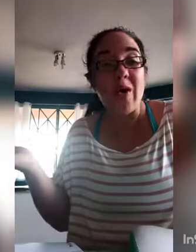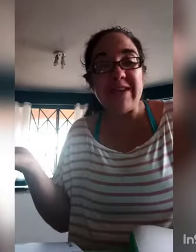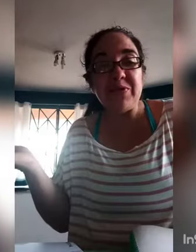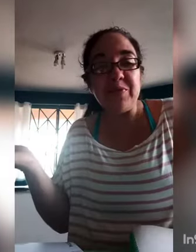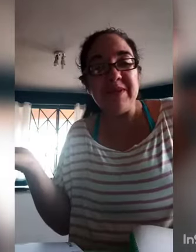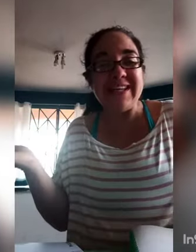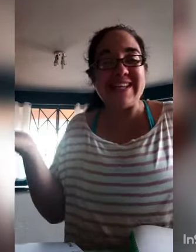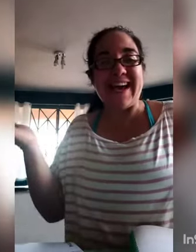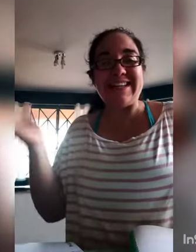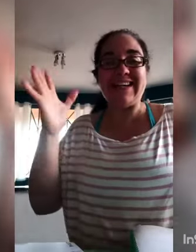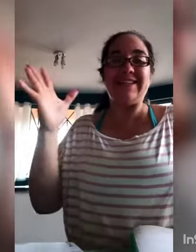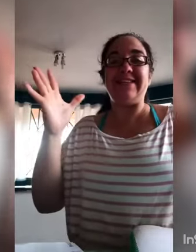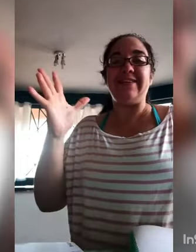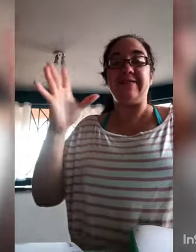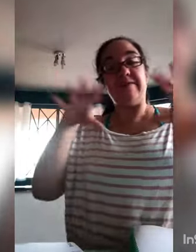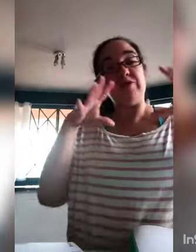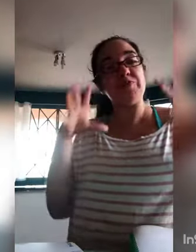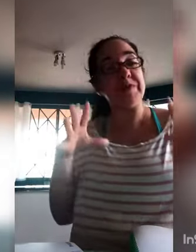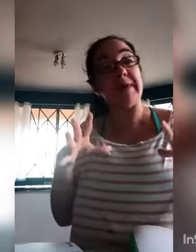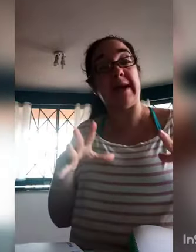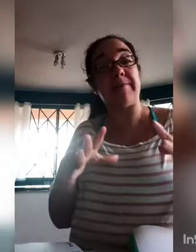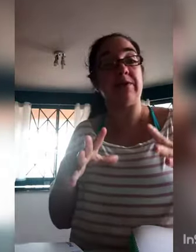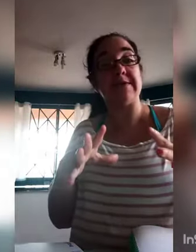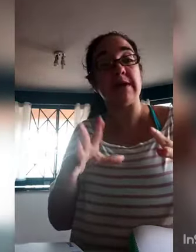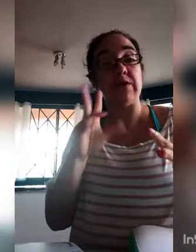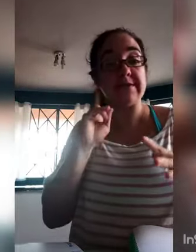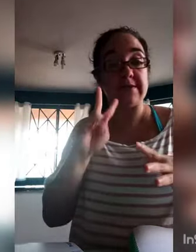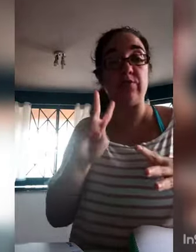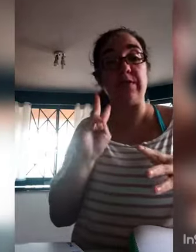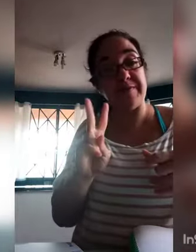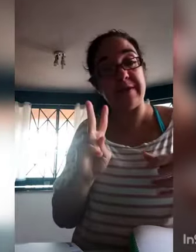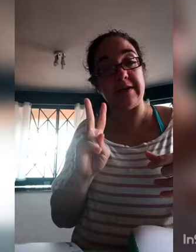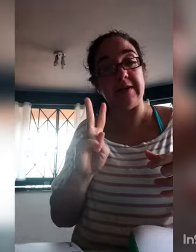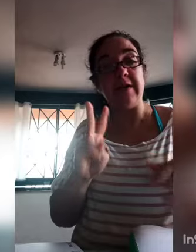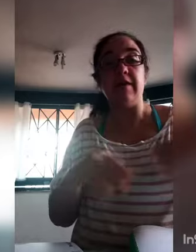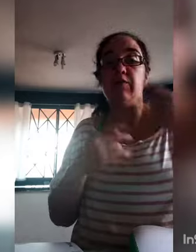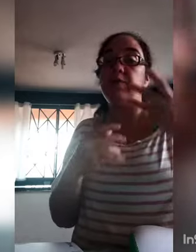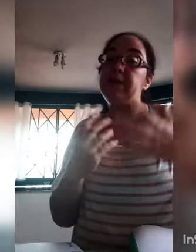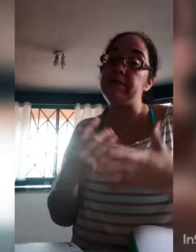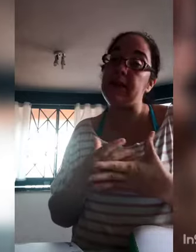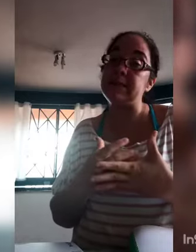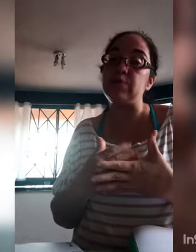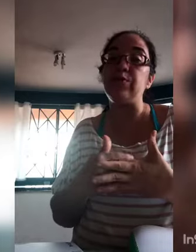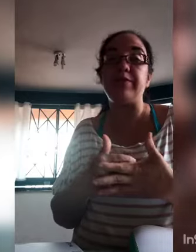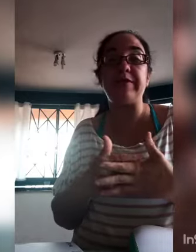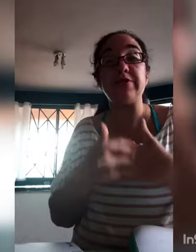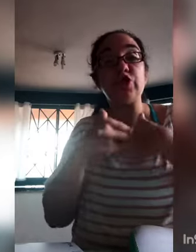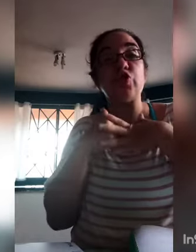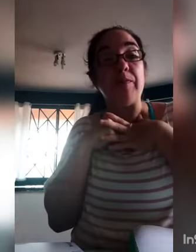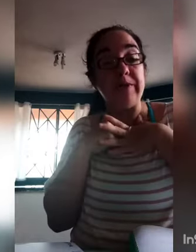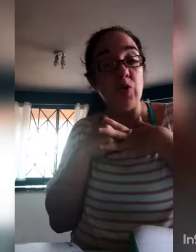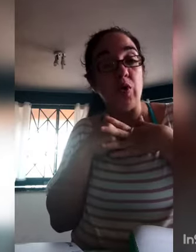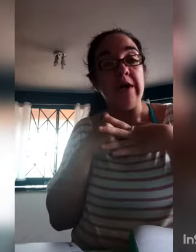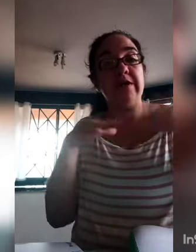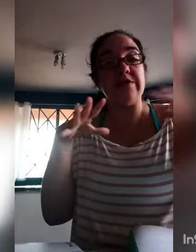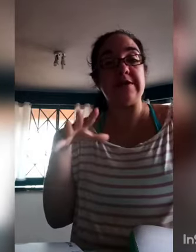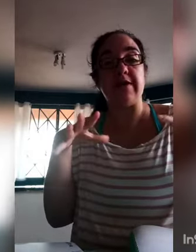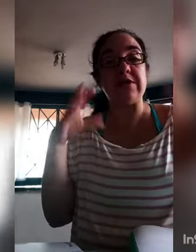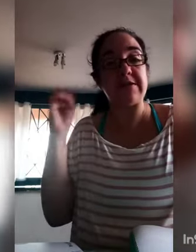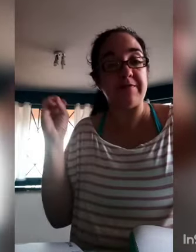Oi, turminha! E aí? Vamos nos preparar para a nossa aula de segunda-feira. Vamos lembrar que segunda-feira a gente combinou de ser a nossa